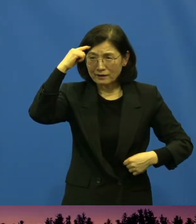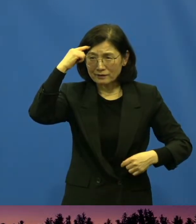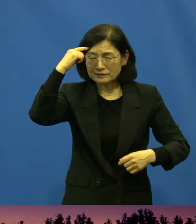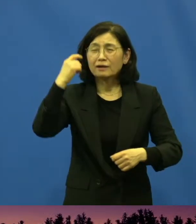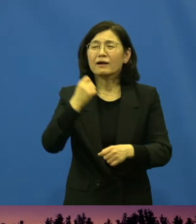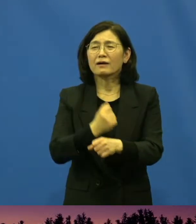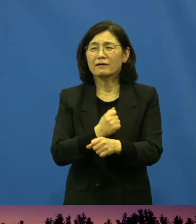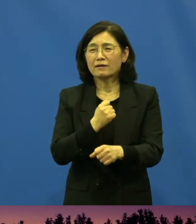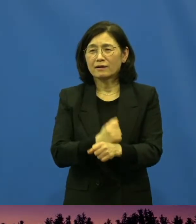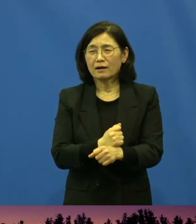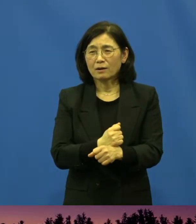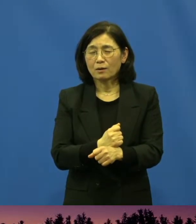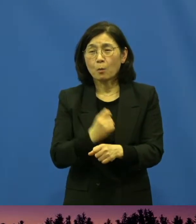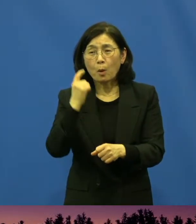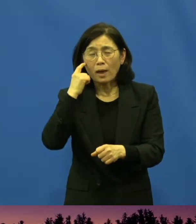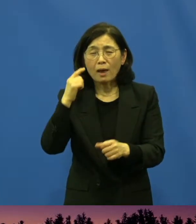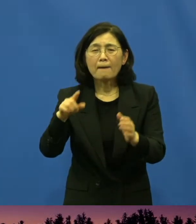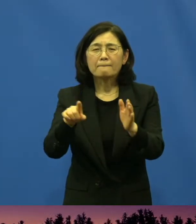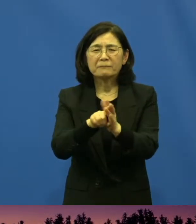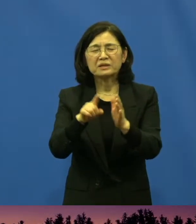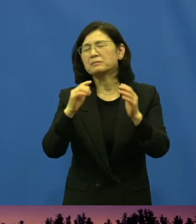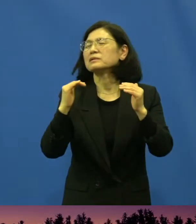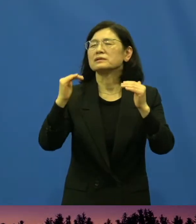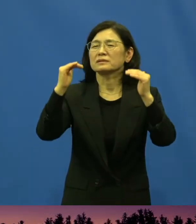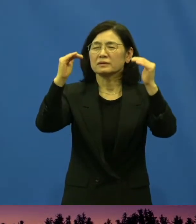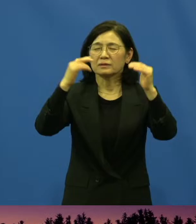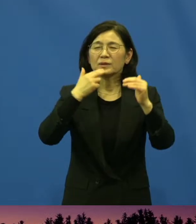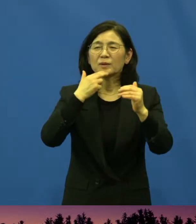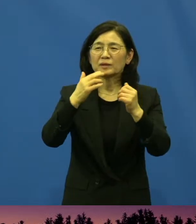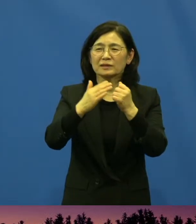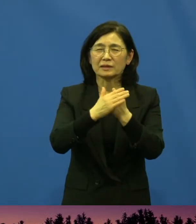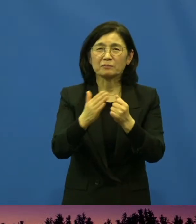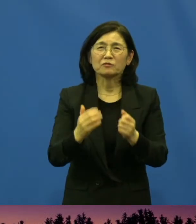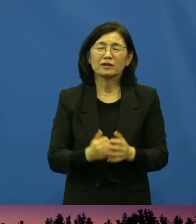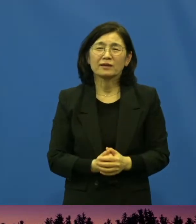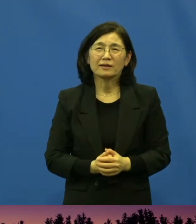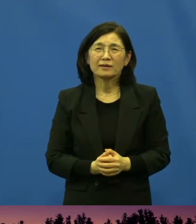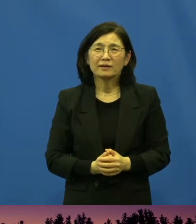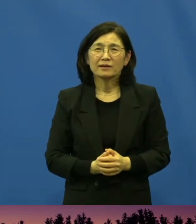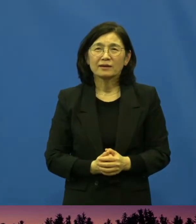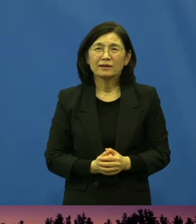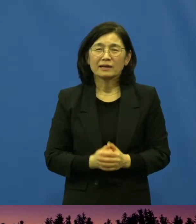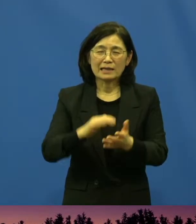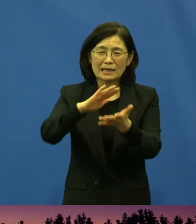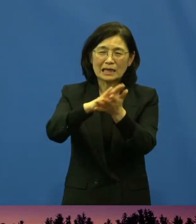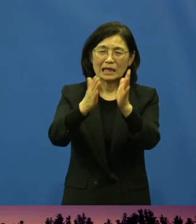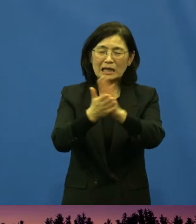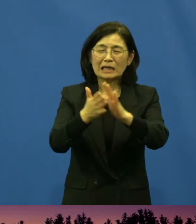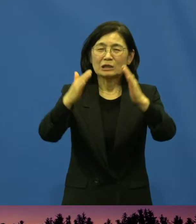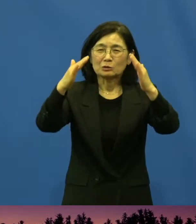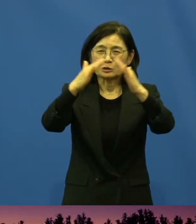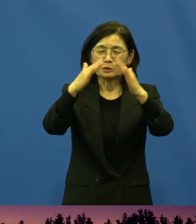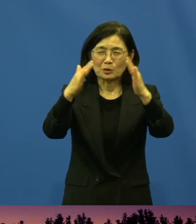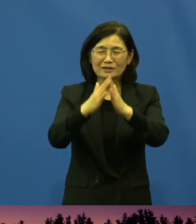거죠. 유치원 계속 다녀야 되는 거죠. 유치원에서 반장하고 또 반장하고